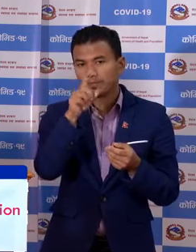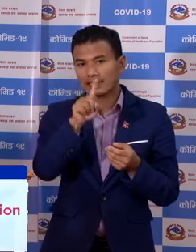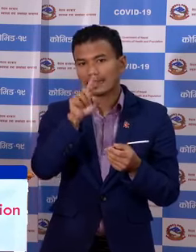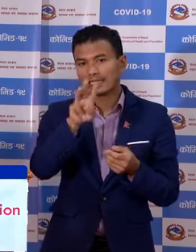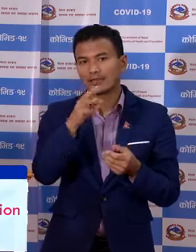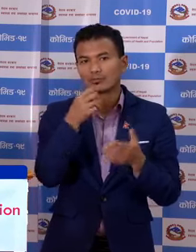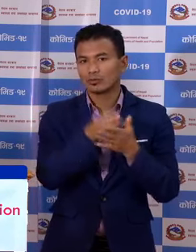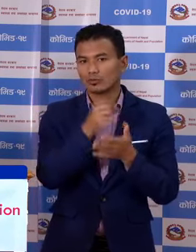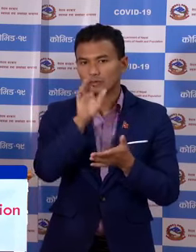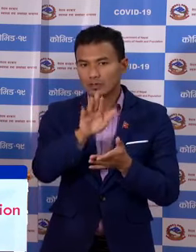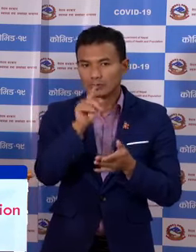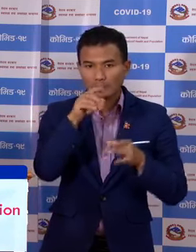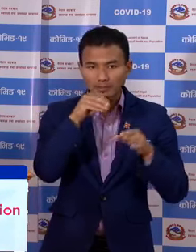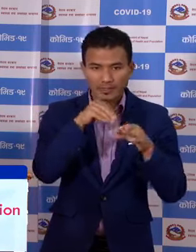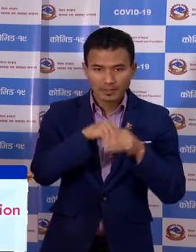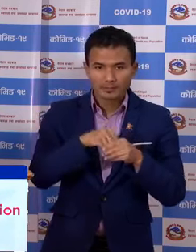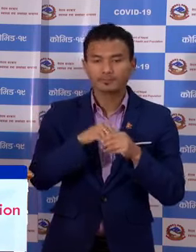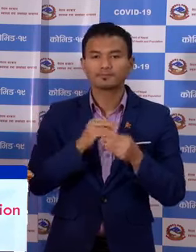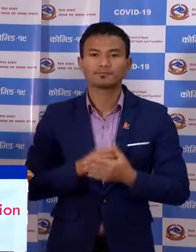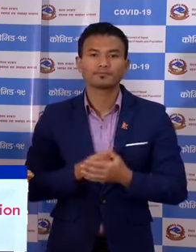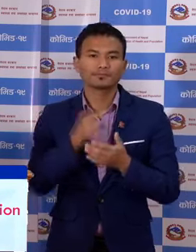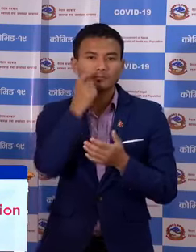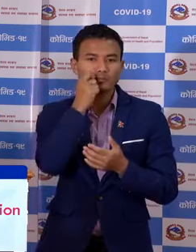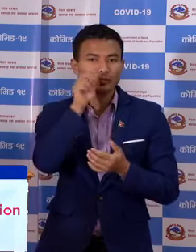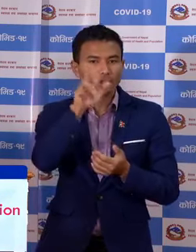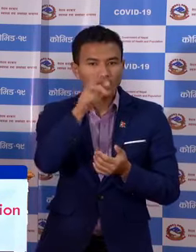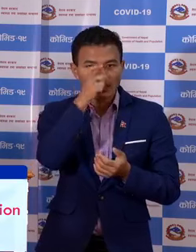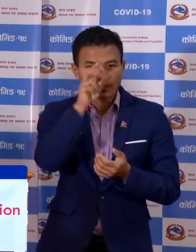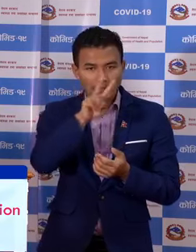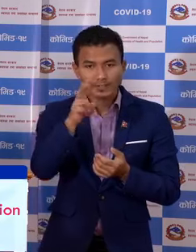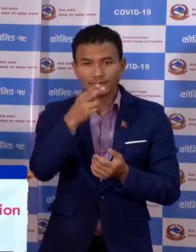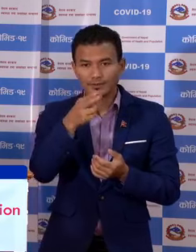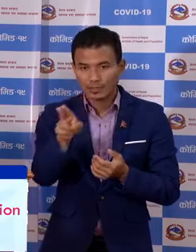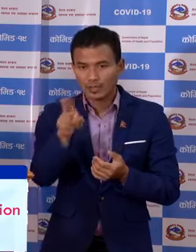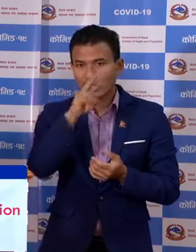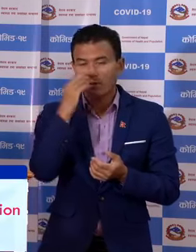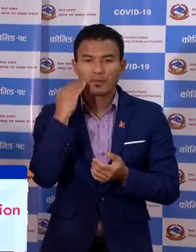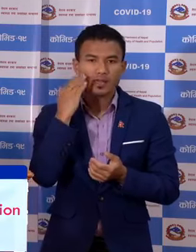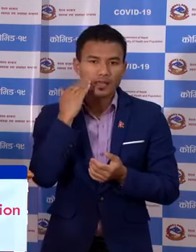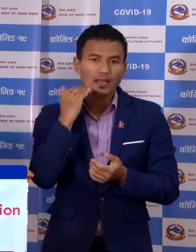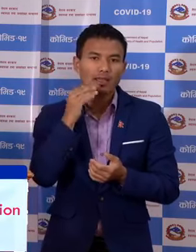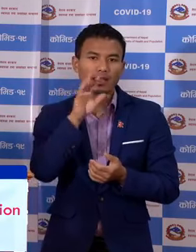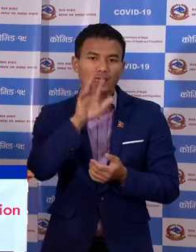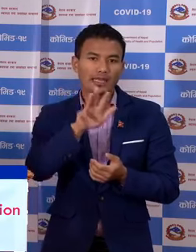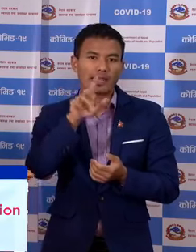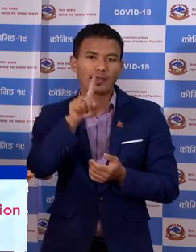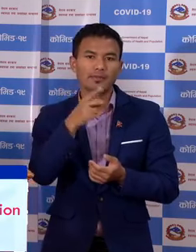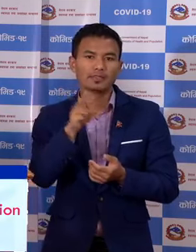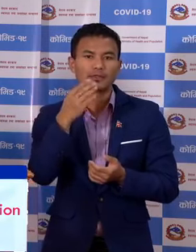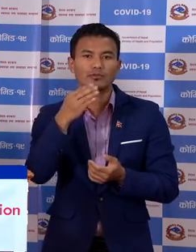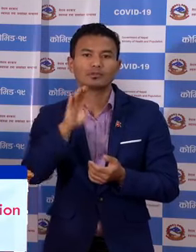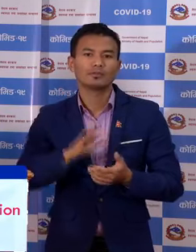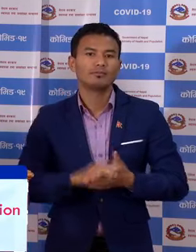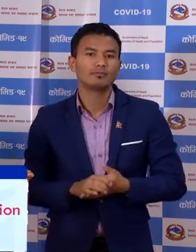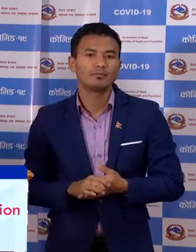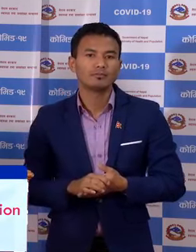913 छ। त्यसमध्ये पुरुष 822 जना र महिला 91 जना